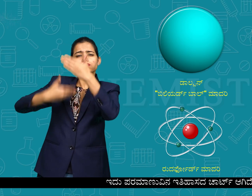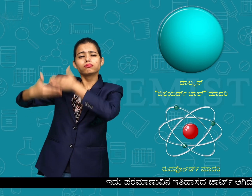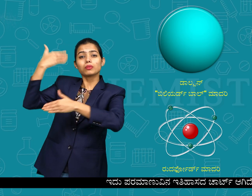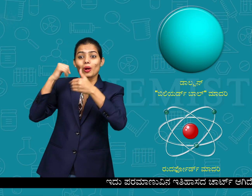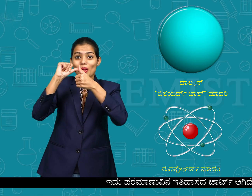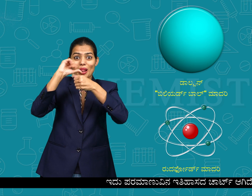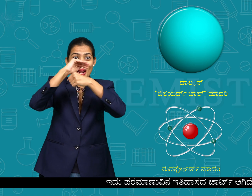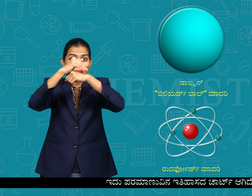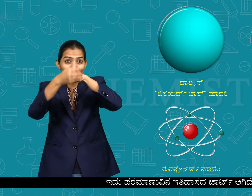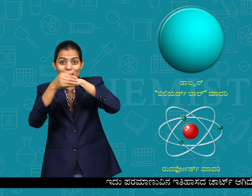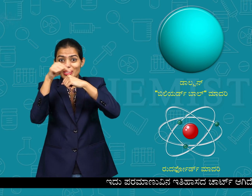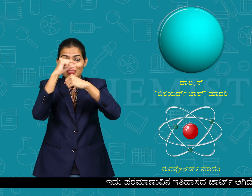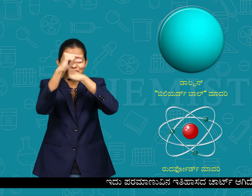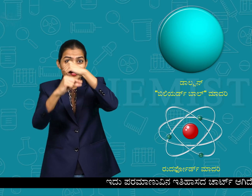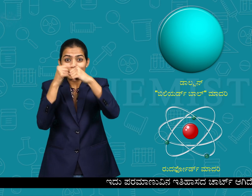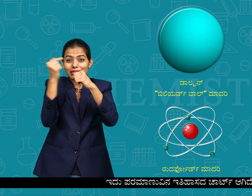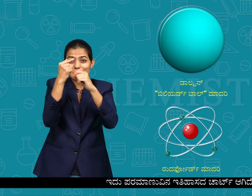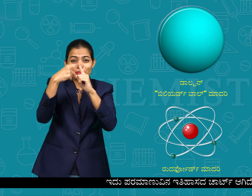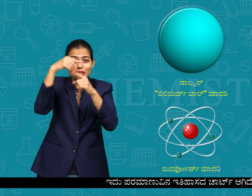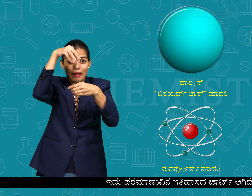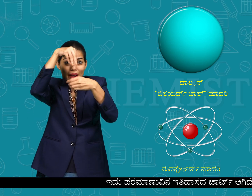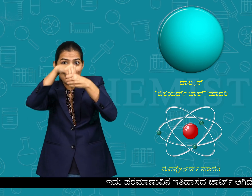ಪರಮಾಣುವಿನ ಇತಿಹಾಸದ ಚಾರ್ಟ್ ಆಗಿದೆ.